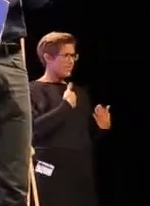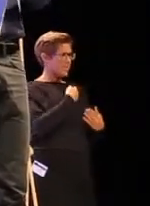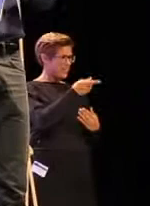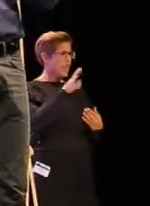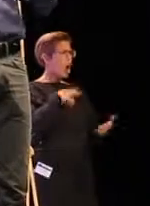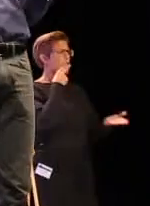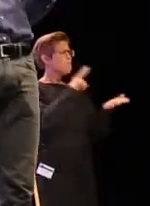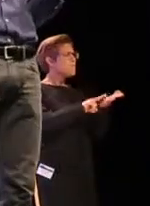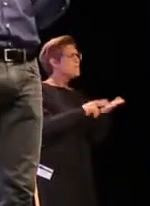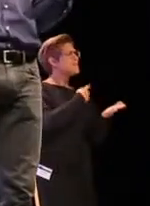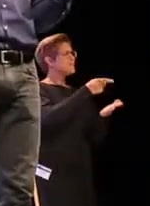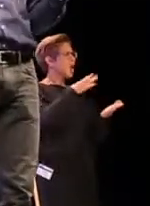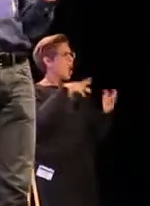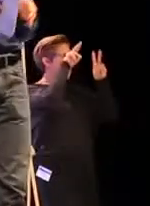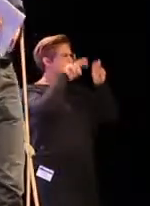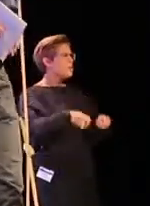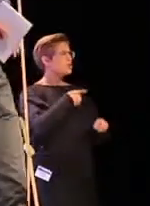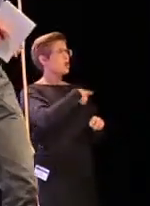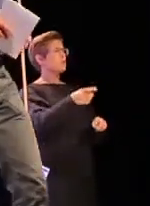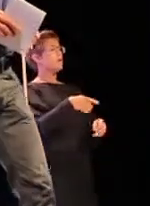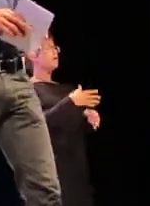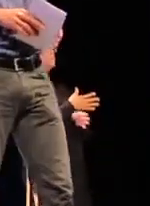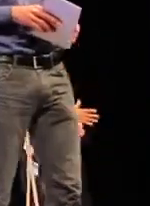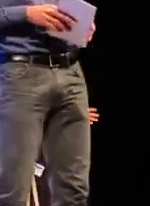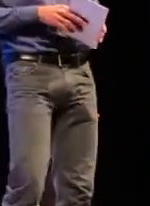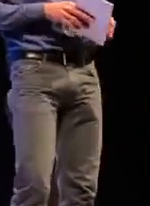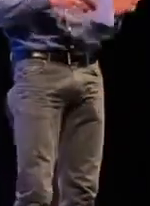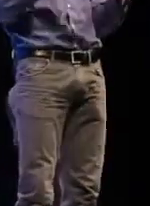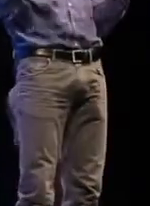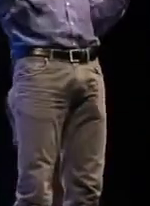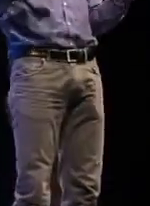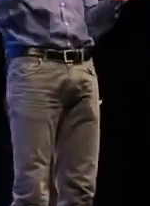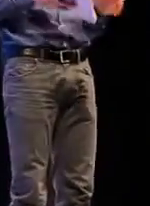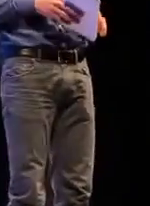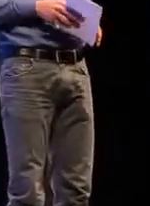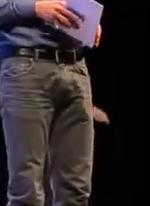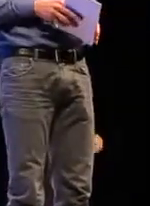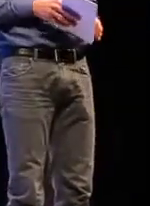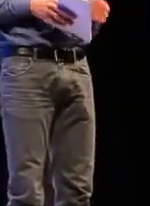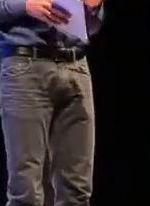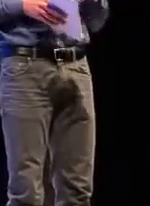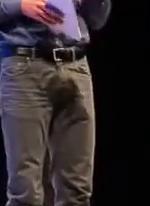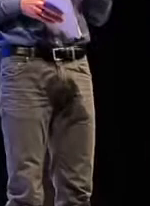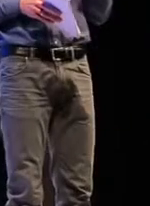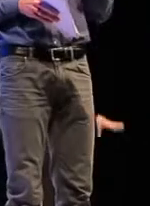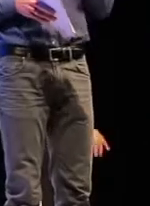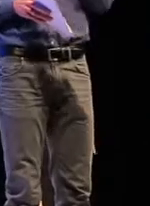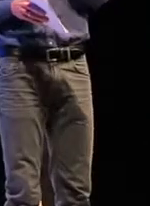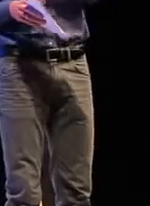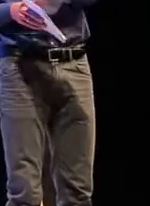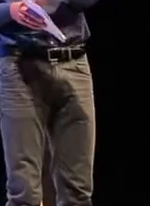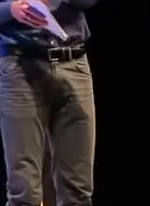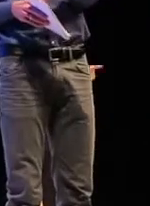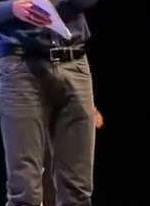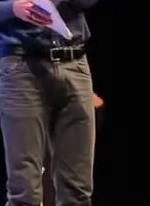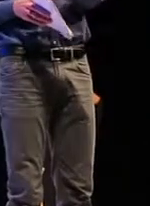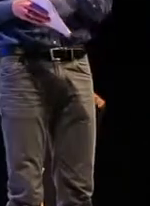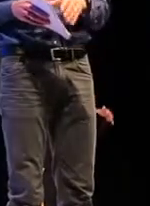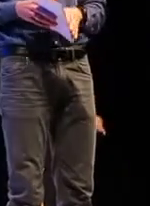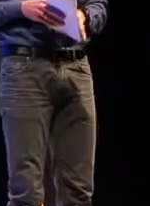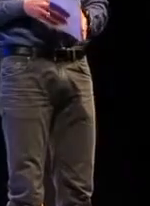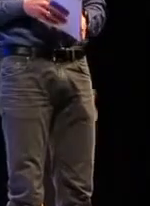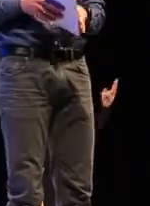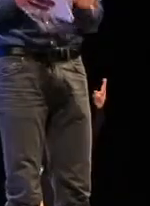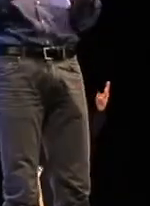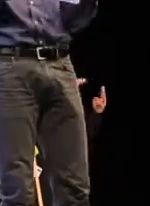ingenting. Det samtalet vill inte jag ha. Det samtalet vill ingen ha. Så att det är så nära i framtiden